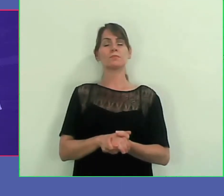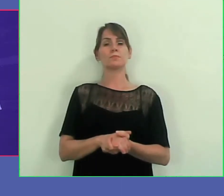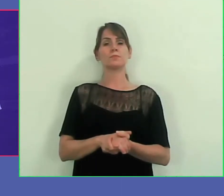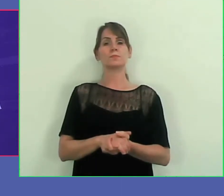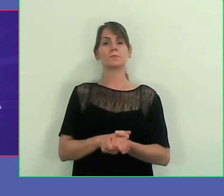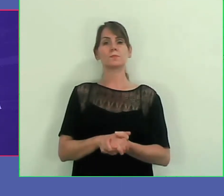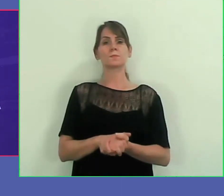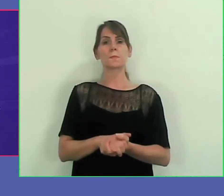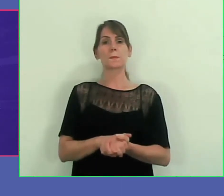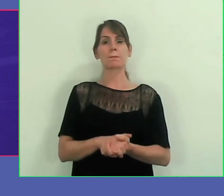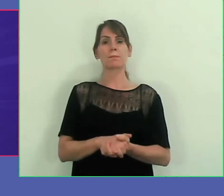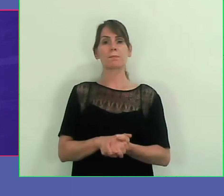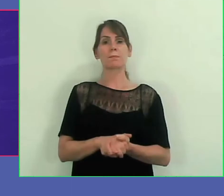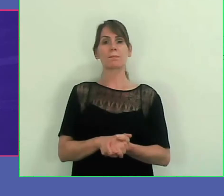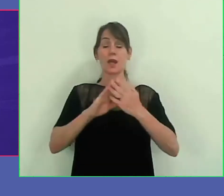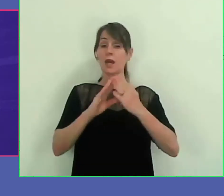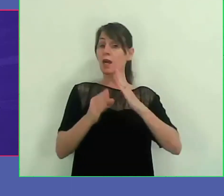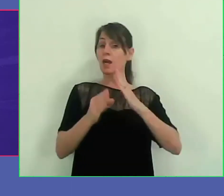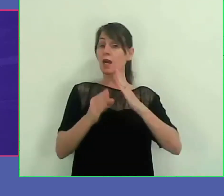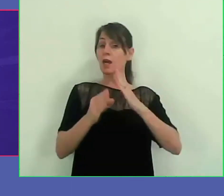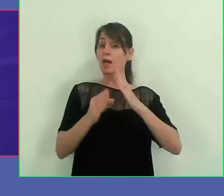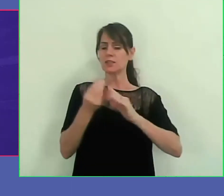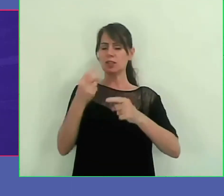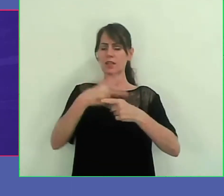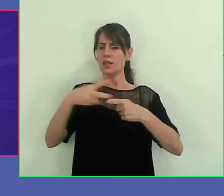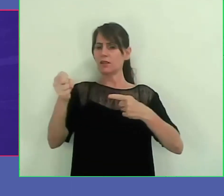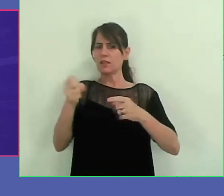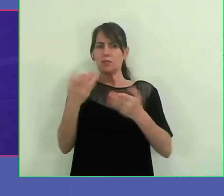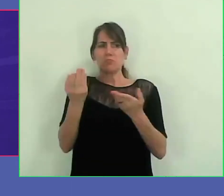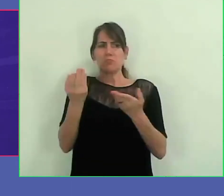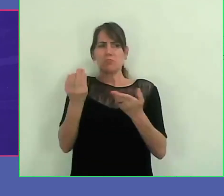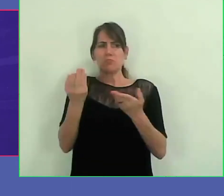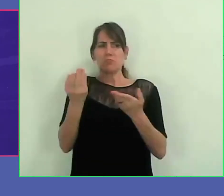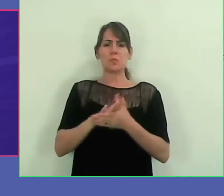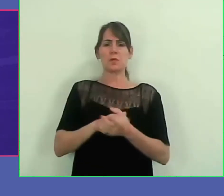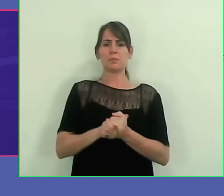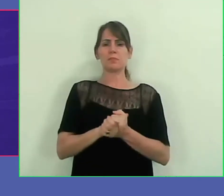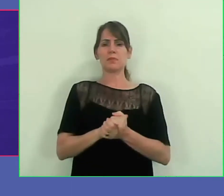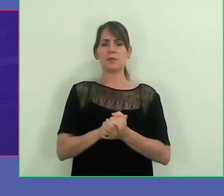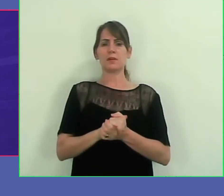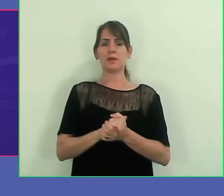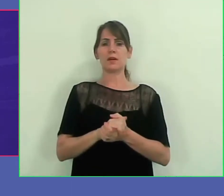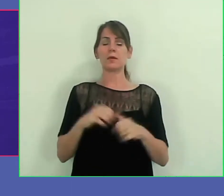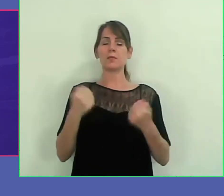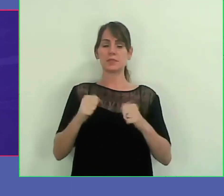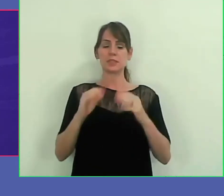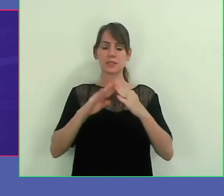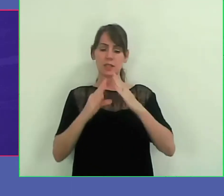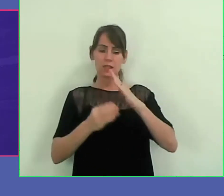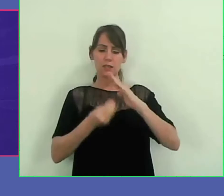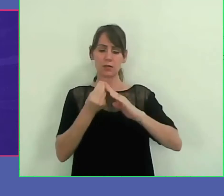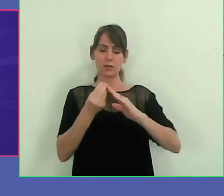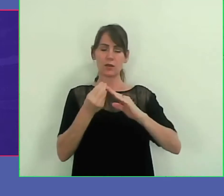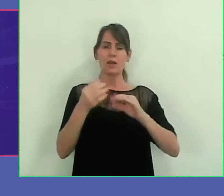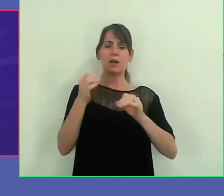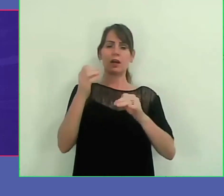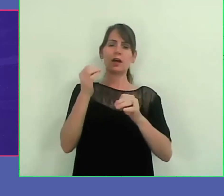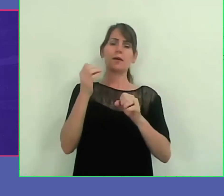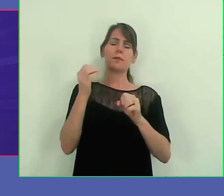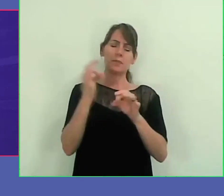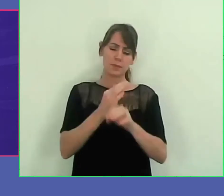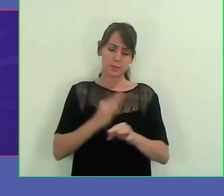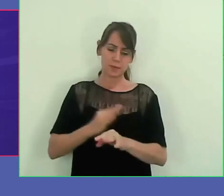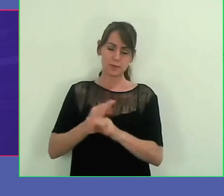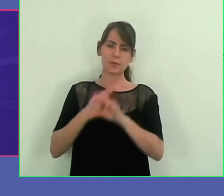a igreja não tem como vencer se ela não estiver edificada. Se ela não estiver edificada, se ela